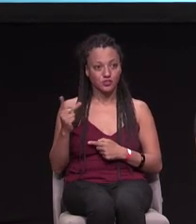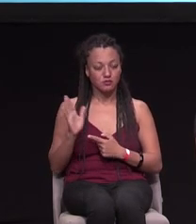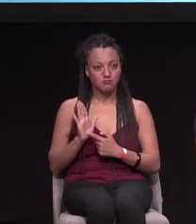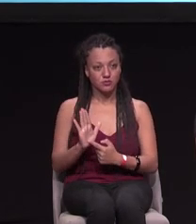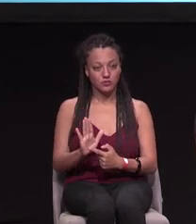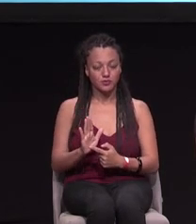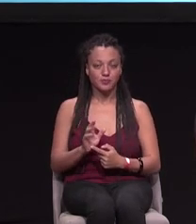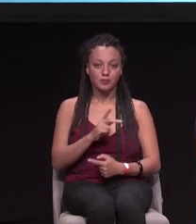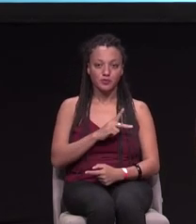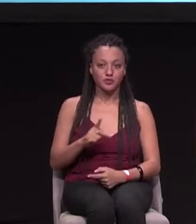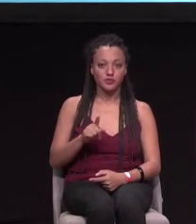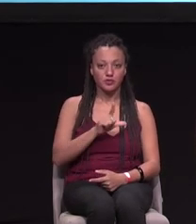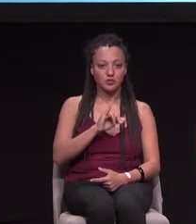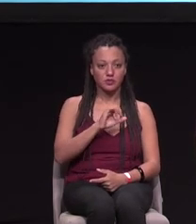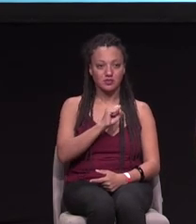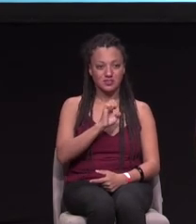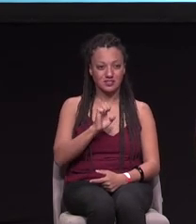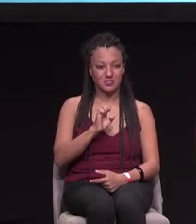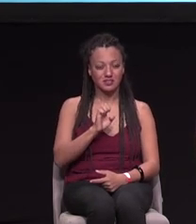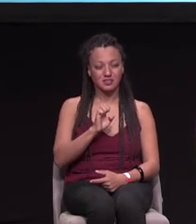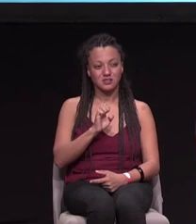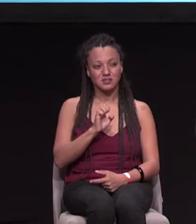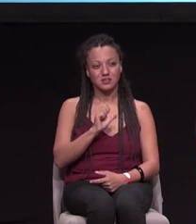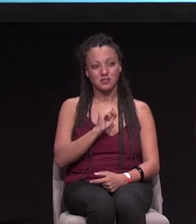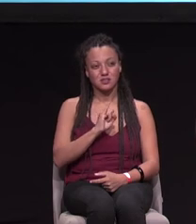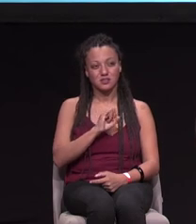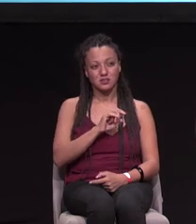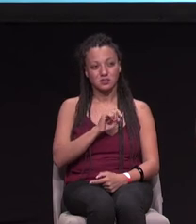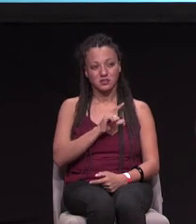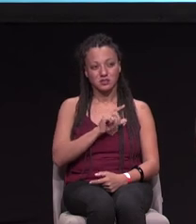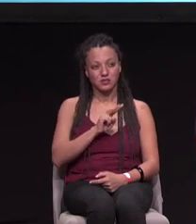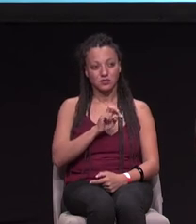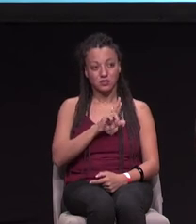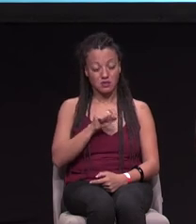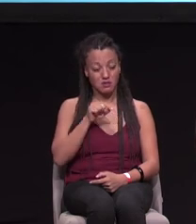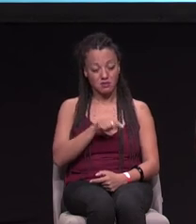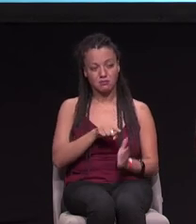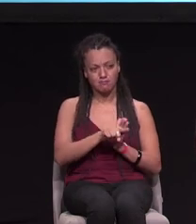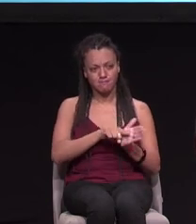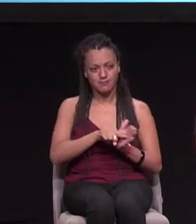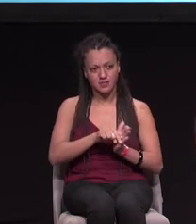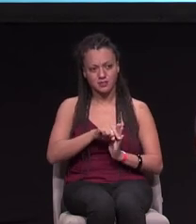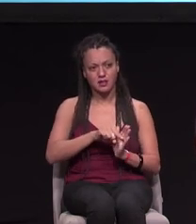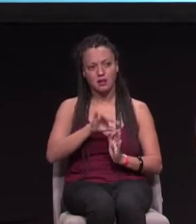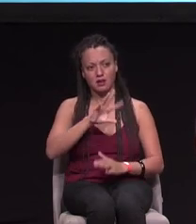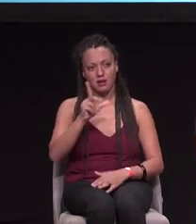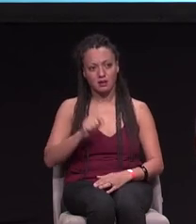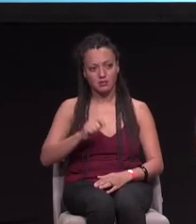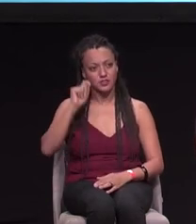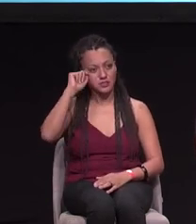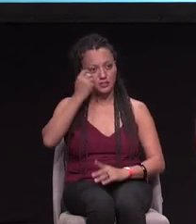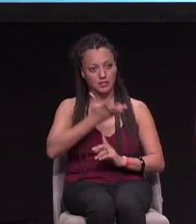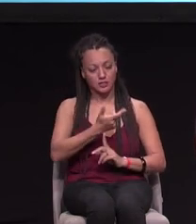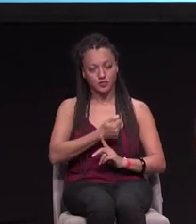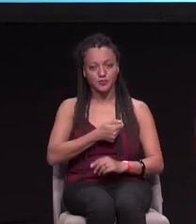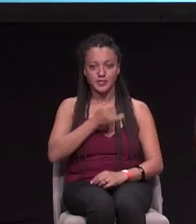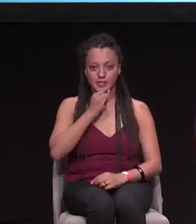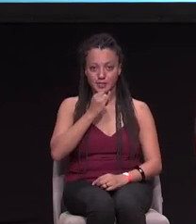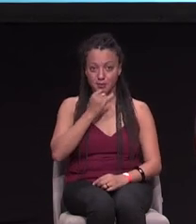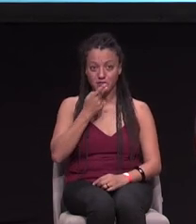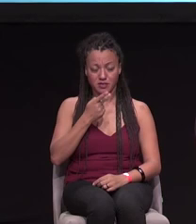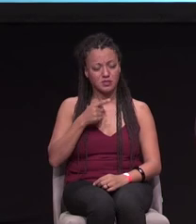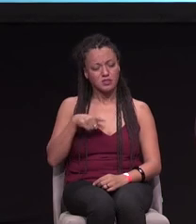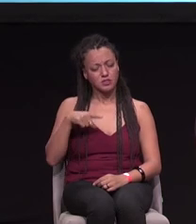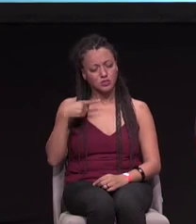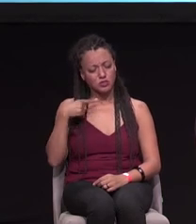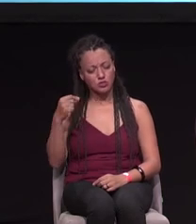lise da silveira do mai na professora e pesquisadora de áfrica negra diz o seguinte quando você escolhe o negro ou um tema